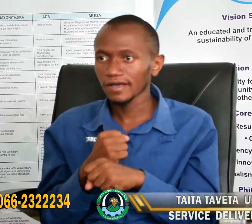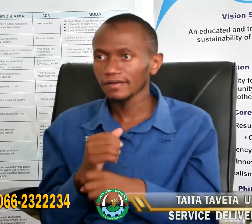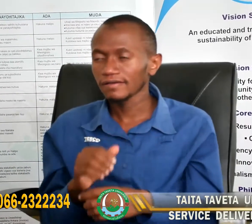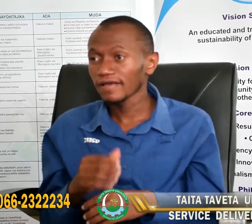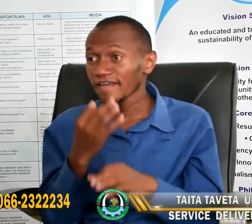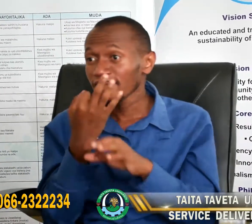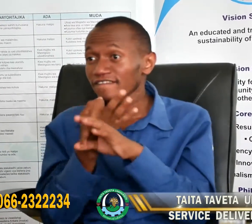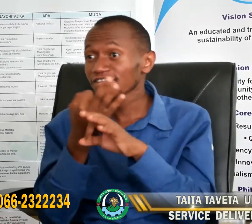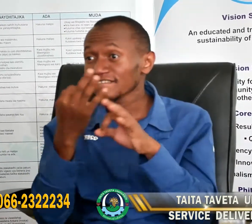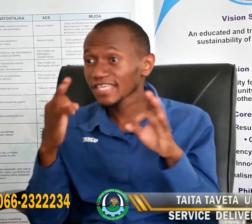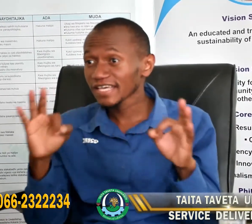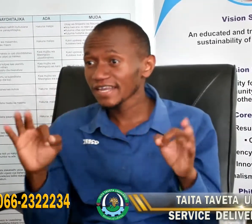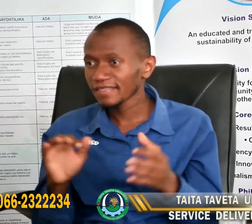hakuna malipo kwa wanafunzi